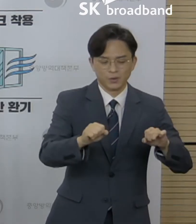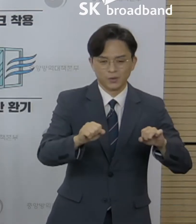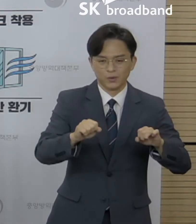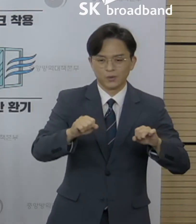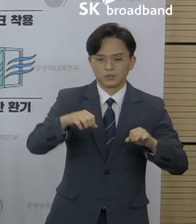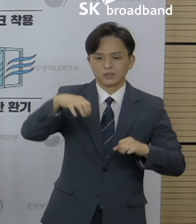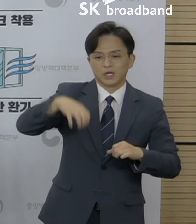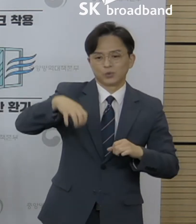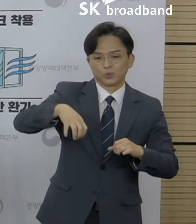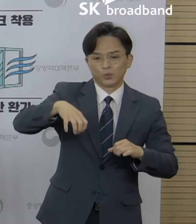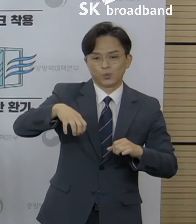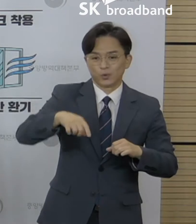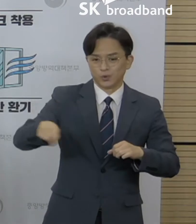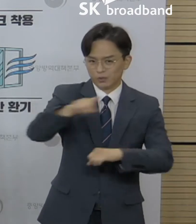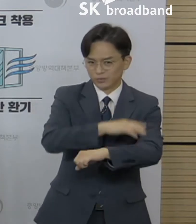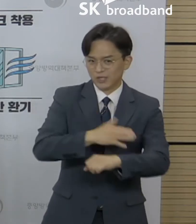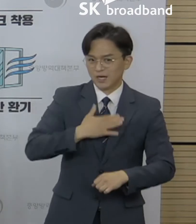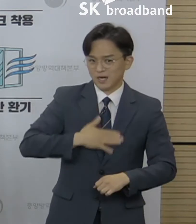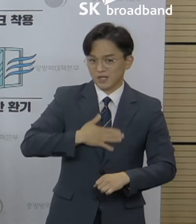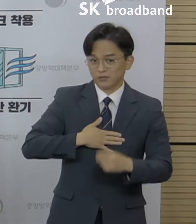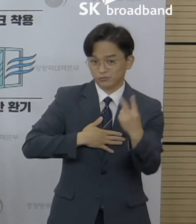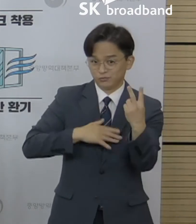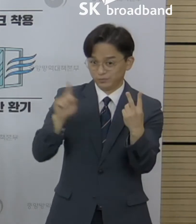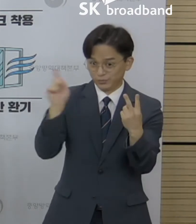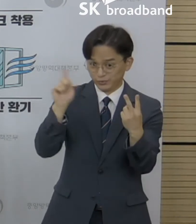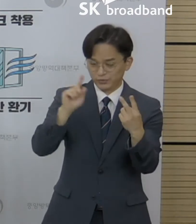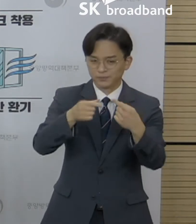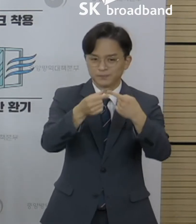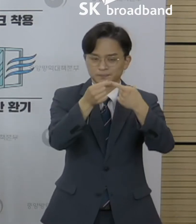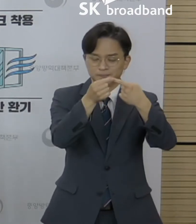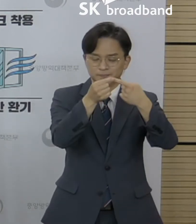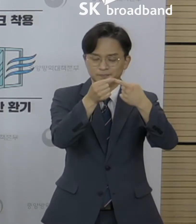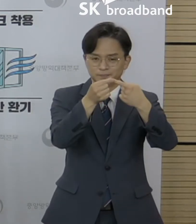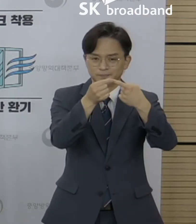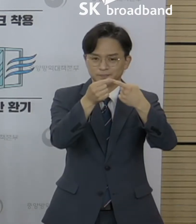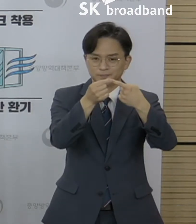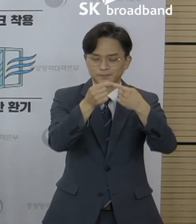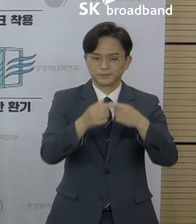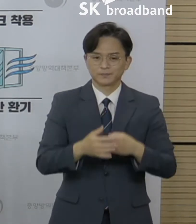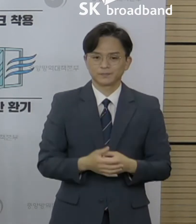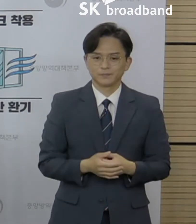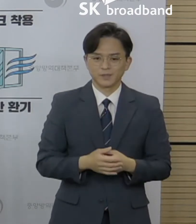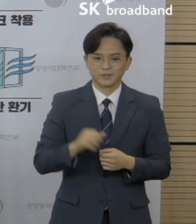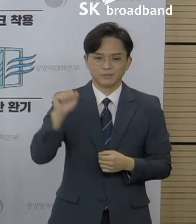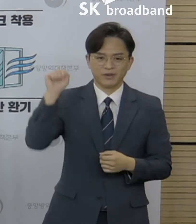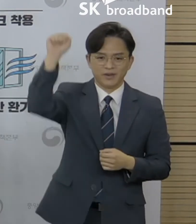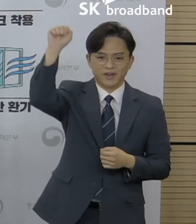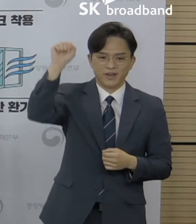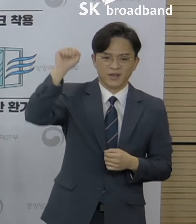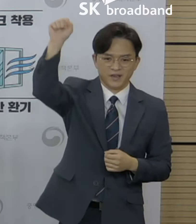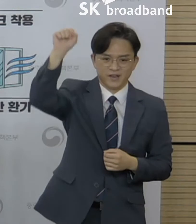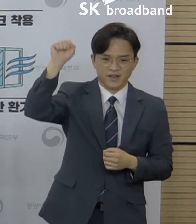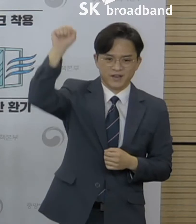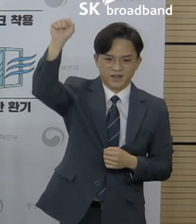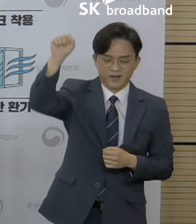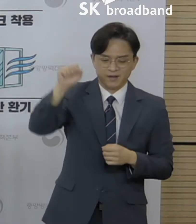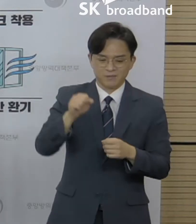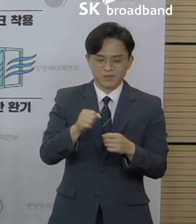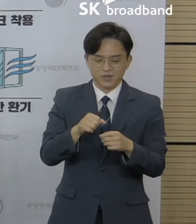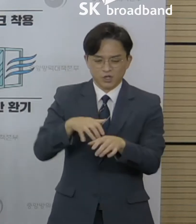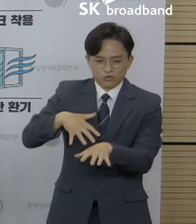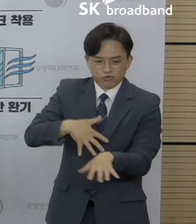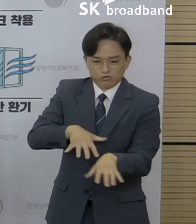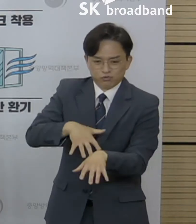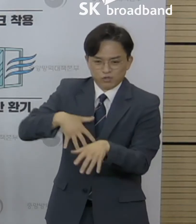우리가 경험했던 상황입니다. 첫 번째로는 각종 집회나 시위, 길거리 응원과